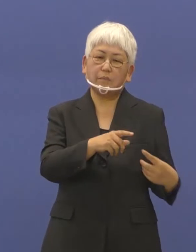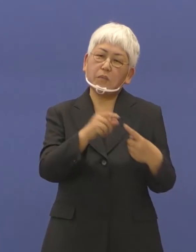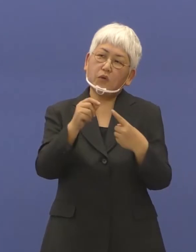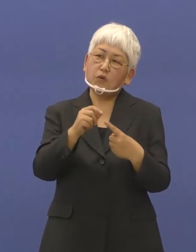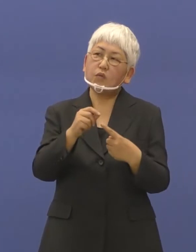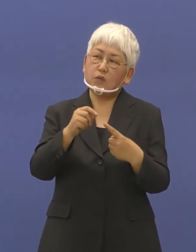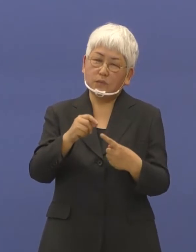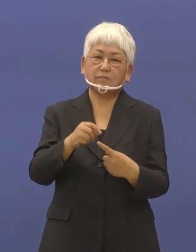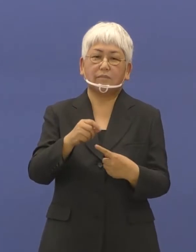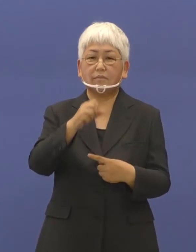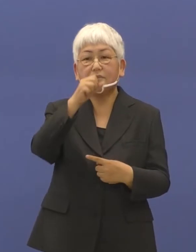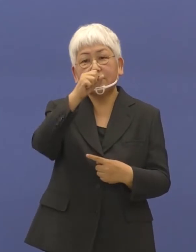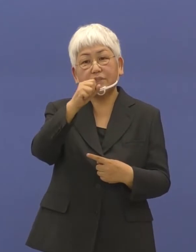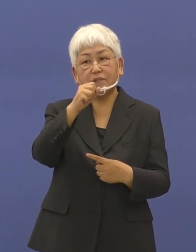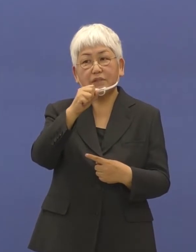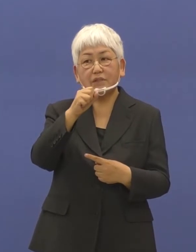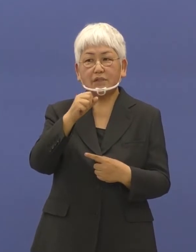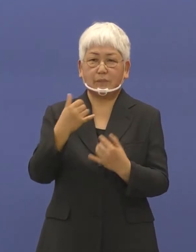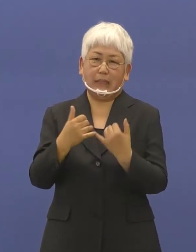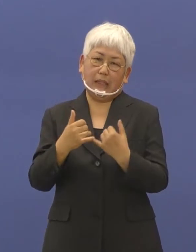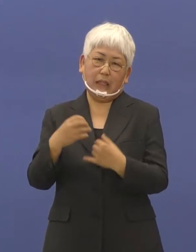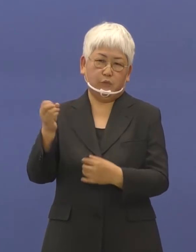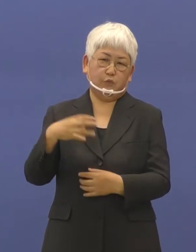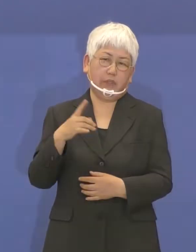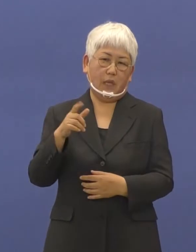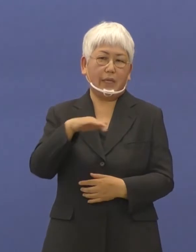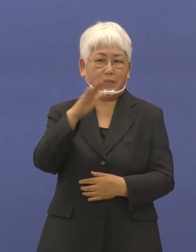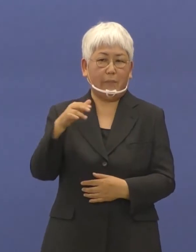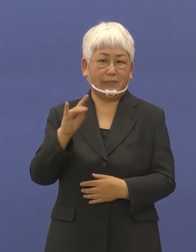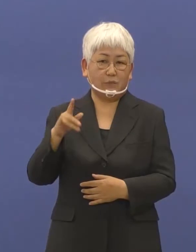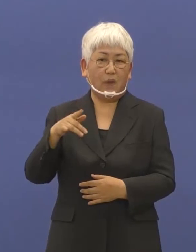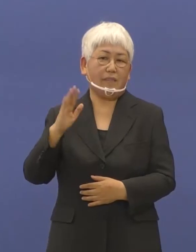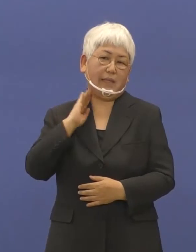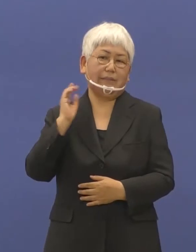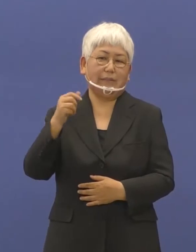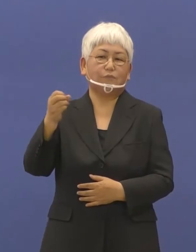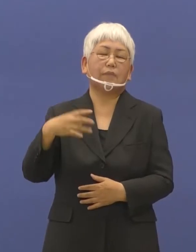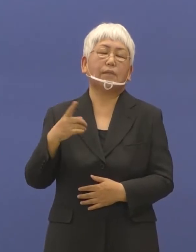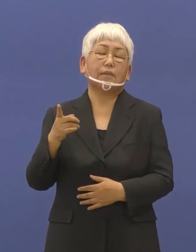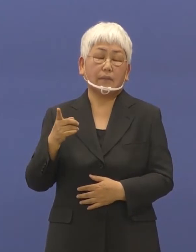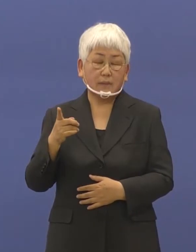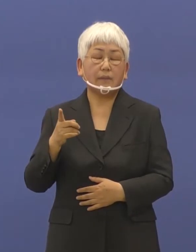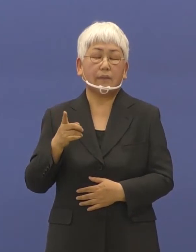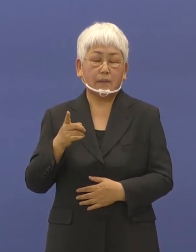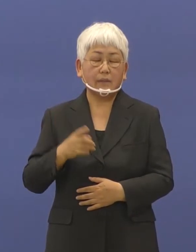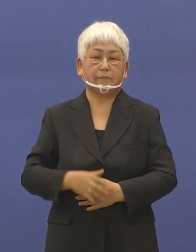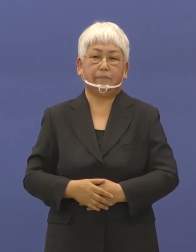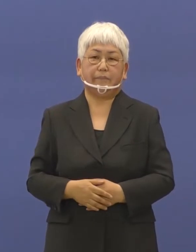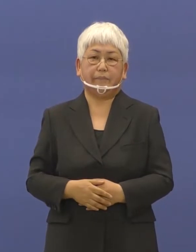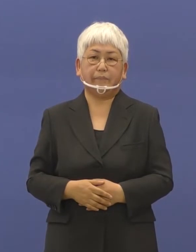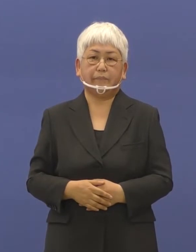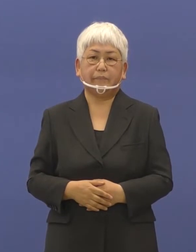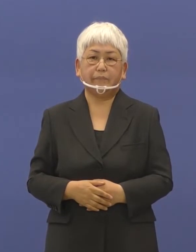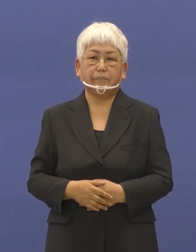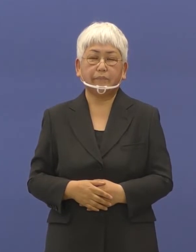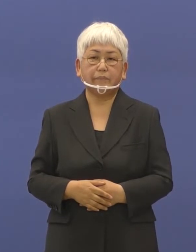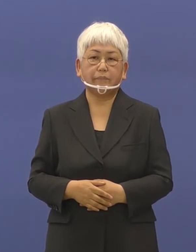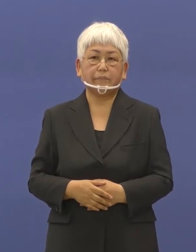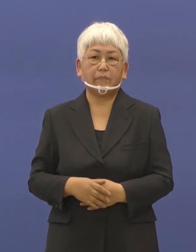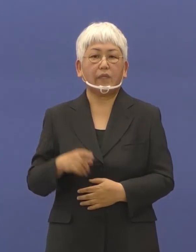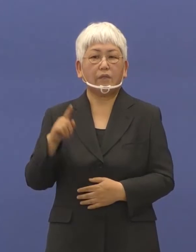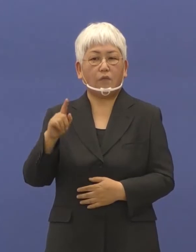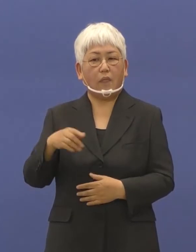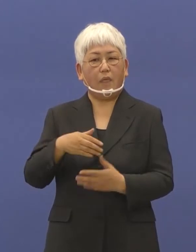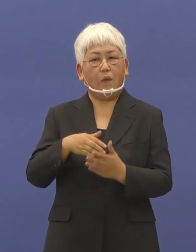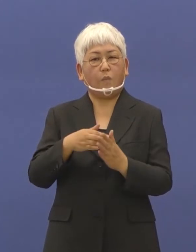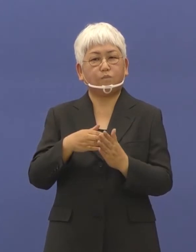ような、そういう圧力がずっとこう存在していたわけですけれども、それを跳ね